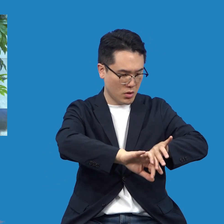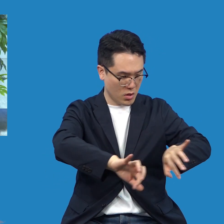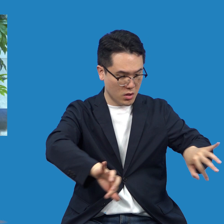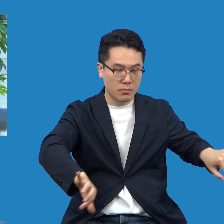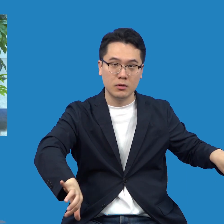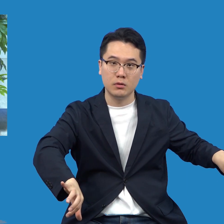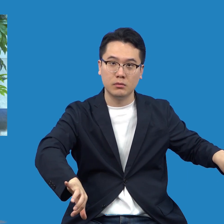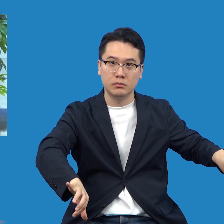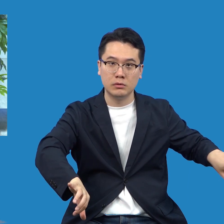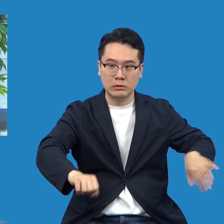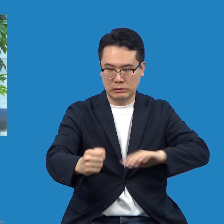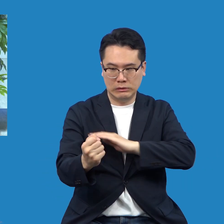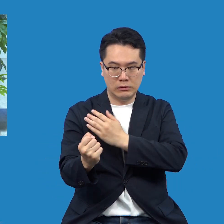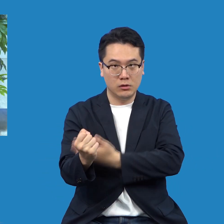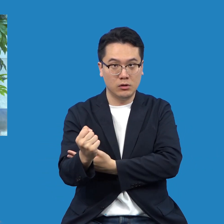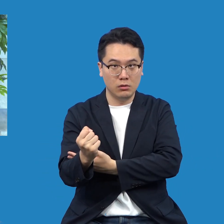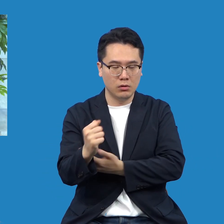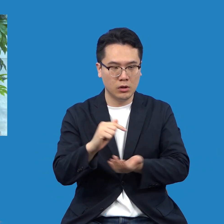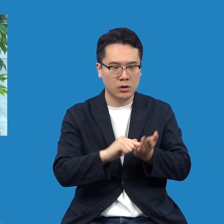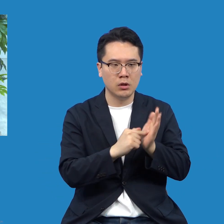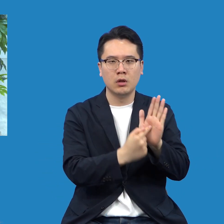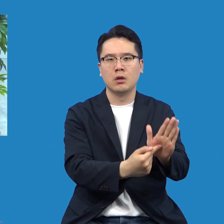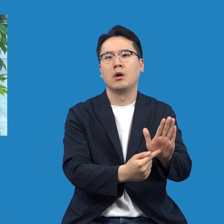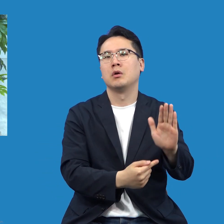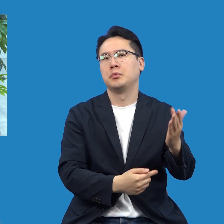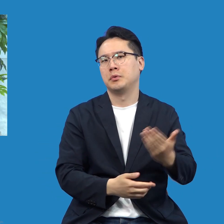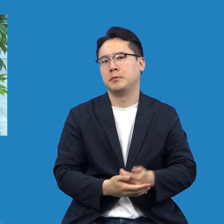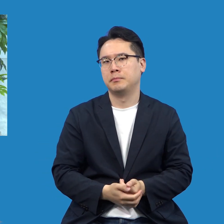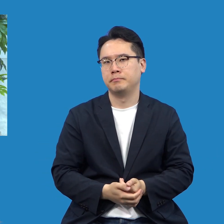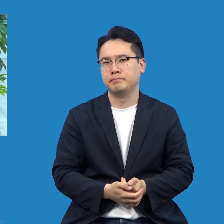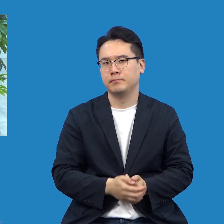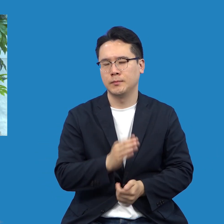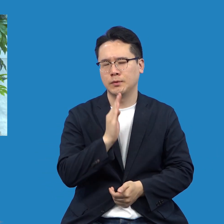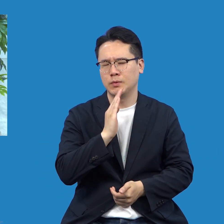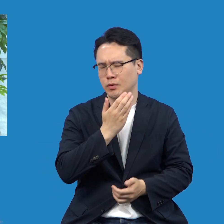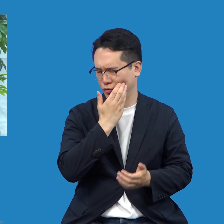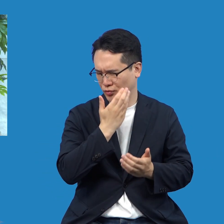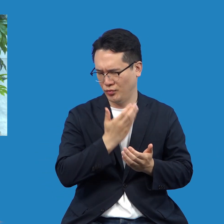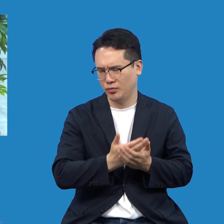능력이 나타났습니다. 대단히 중요한 사건이죠.